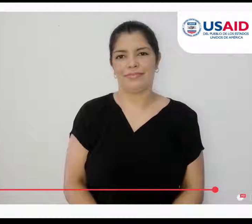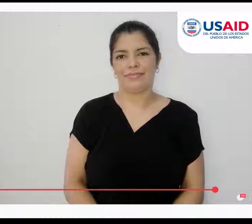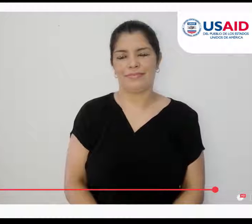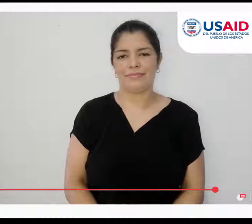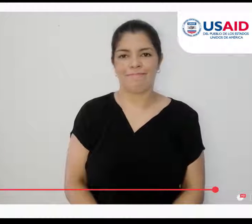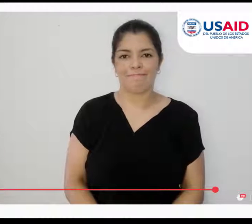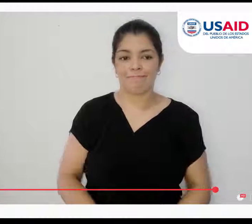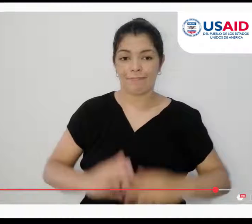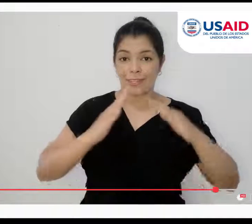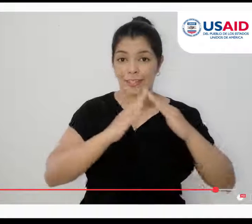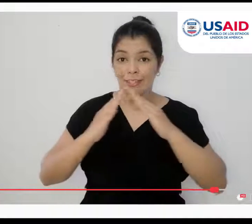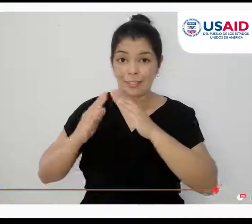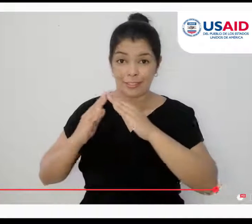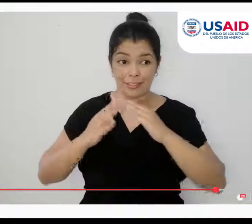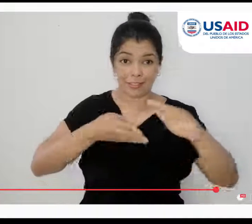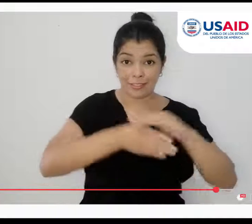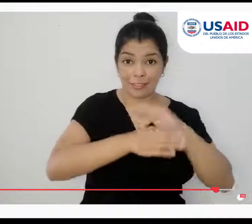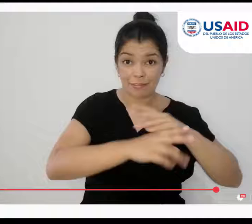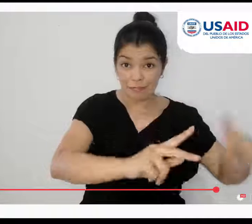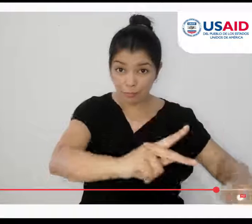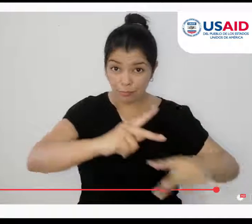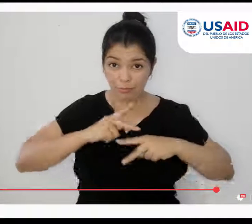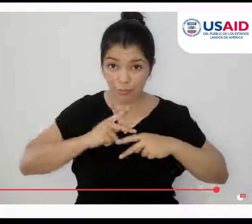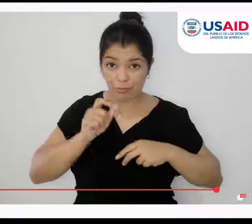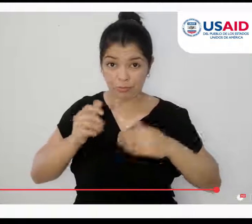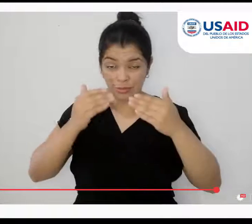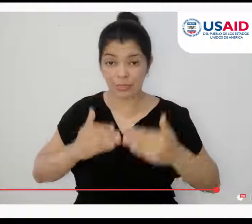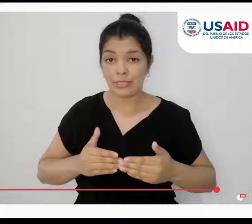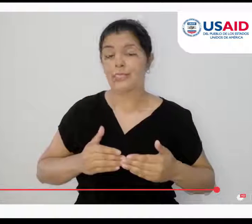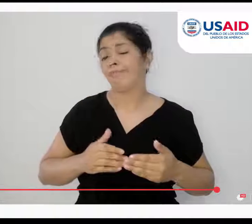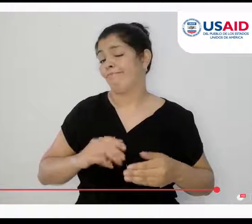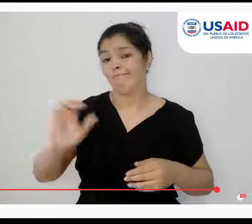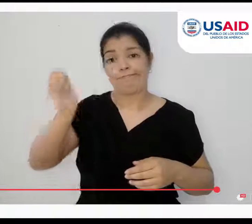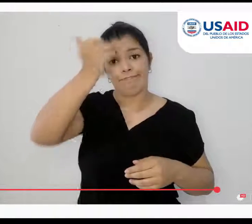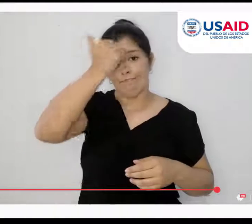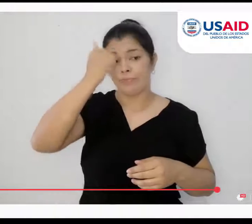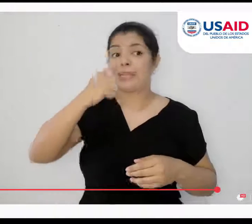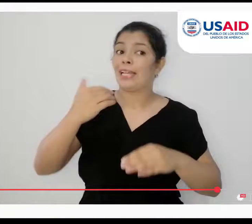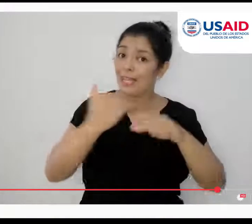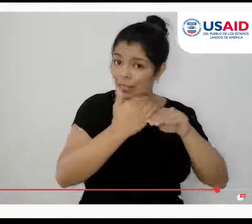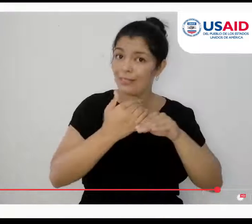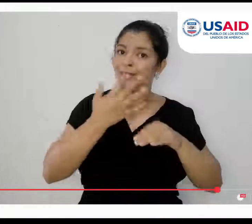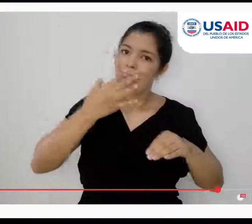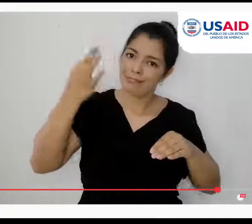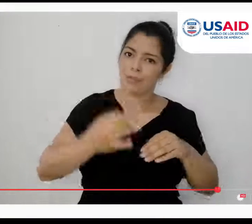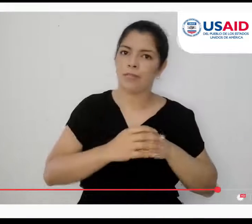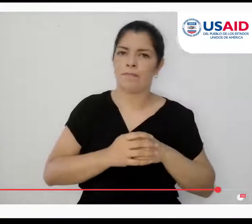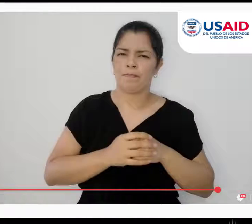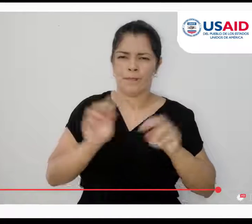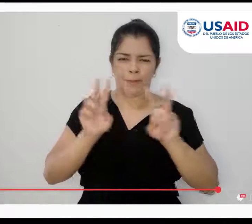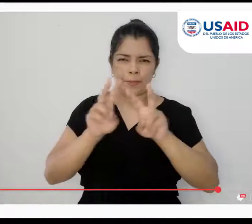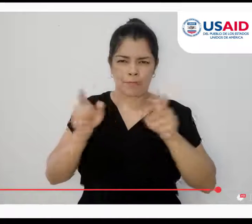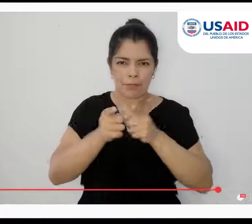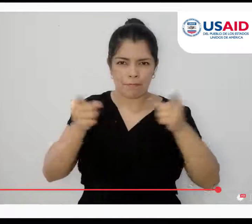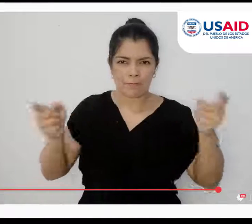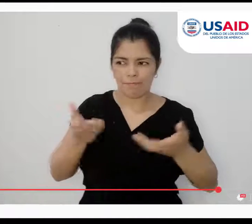El acceso a vivienda accesible debe ser uno de los principios para tener una equidad real en nuestro país, pero para hablar un poco más a fondo de este tema